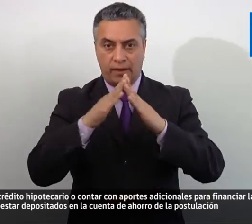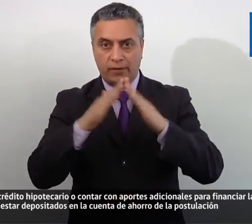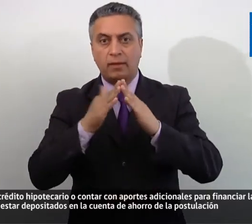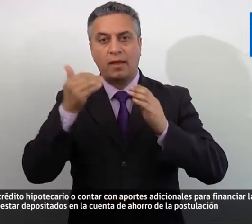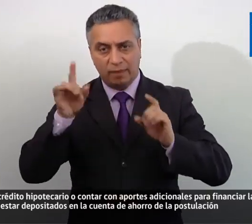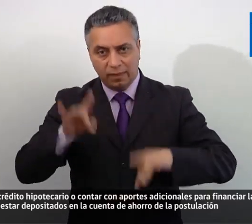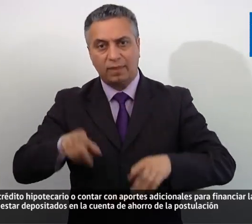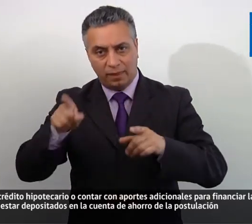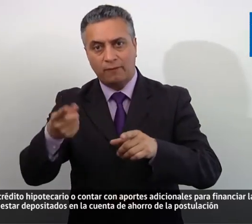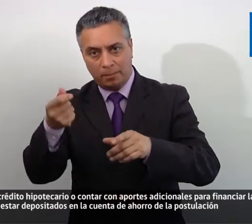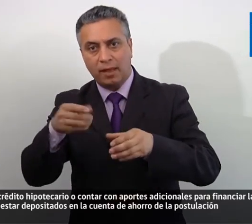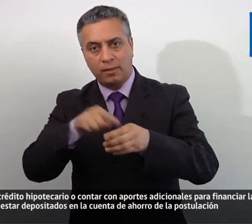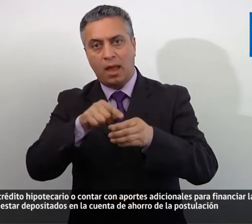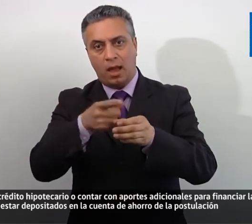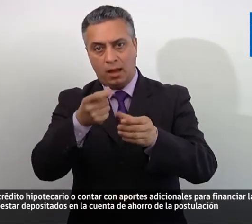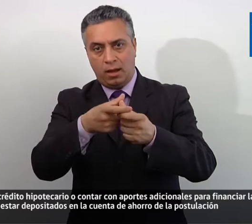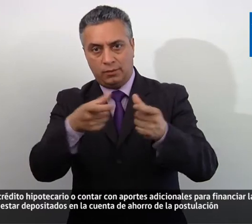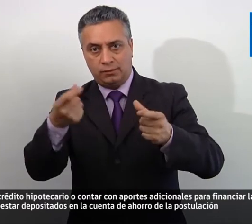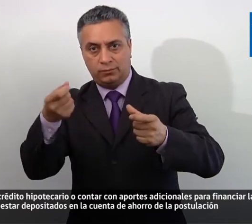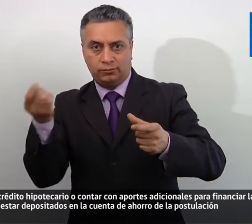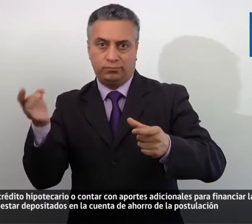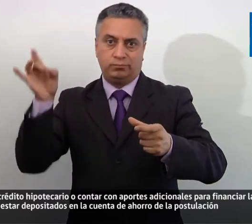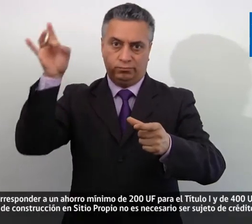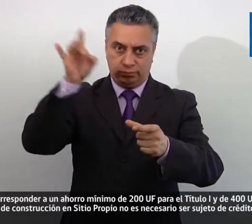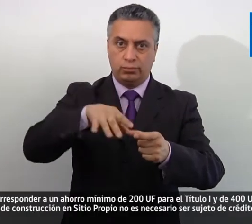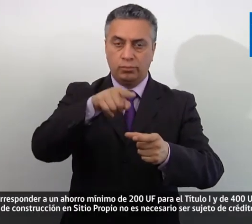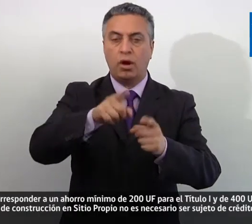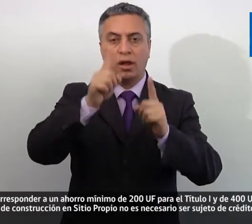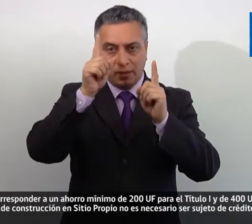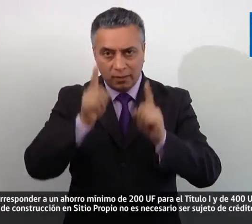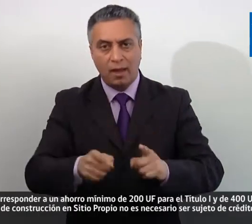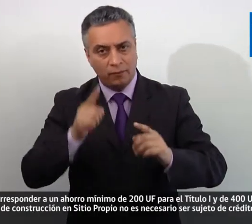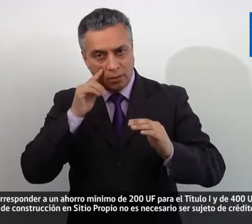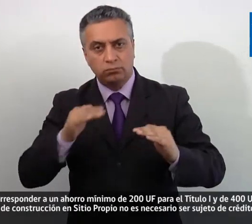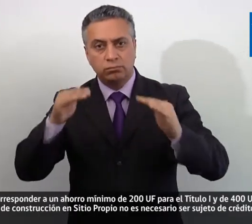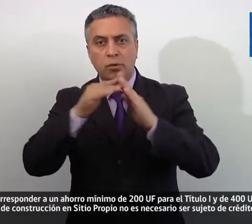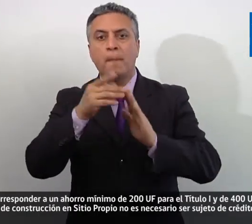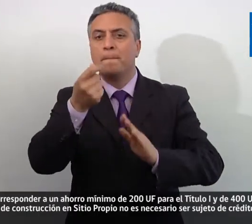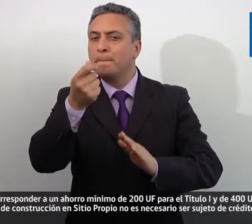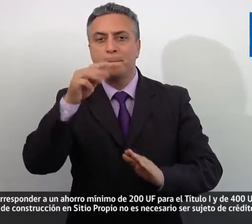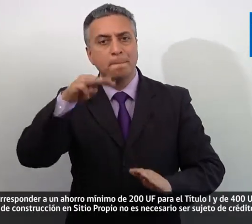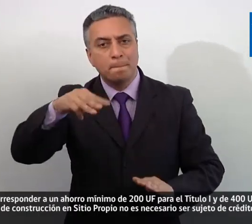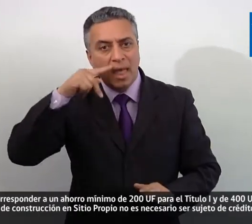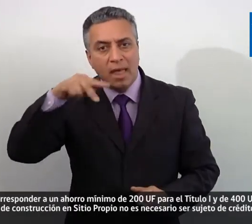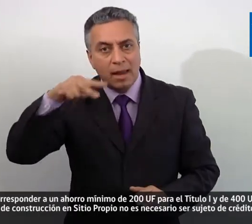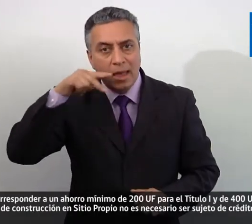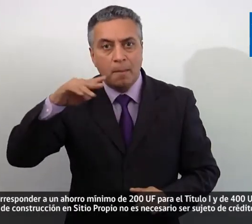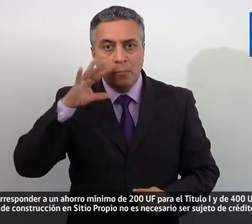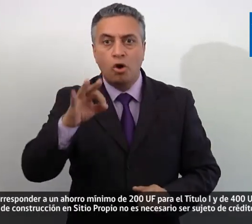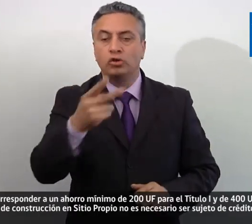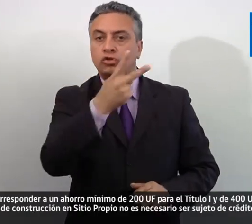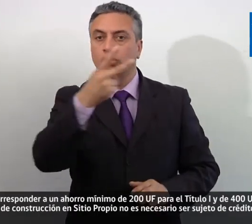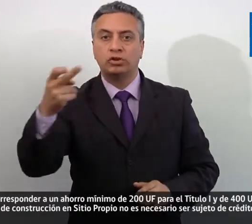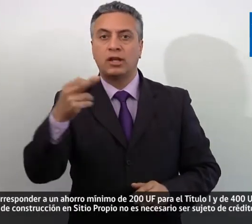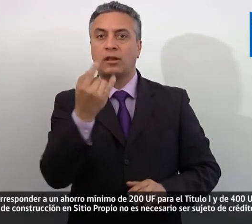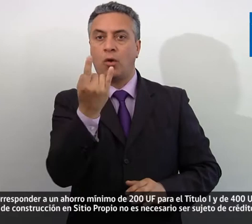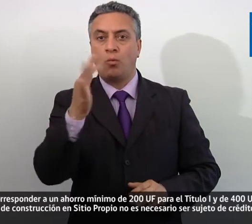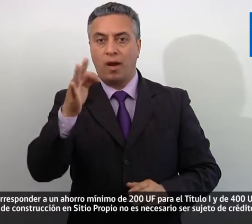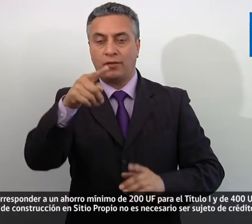estar depositados en la cuenta de ahorro de la postulación y tendrán que corresponder a un ahorro mínimo de 200 UF para el título